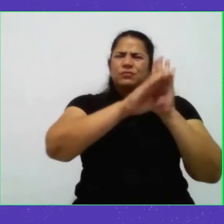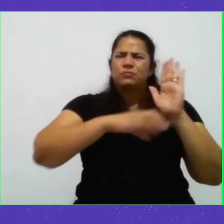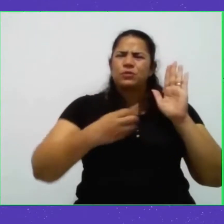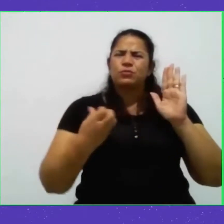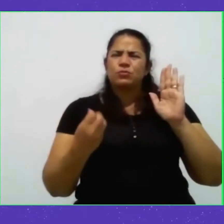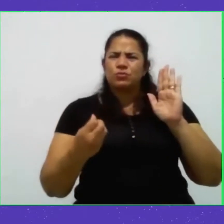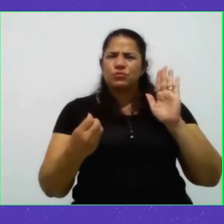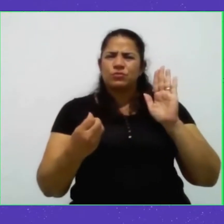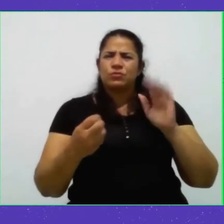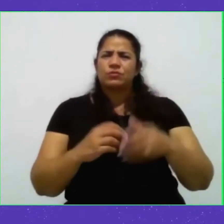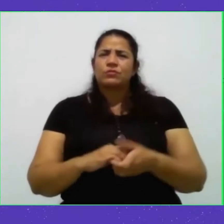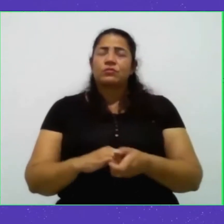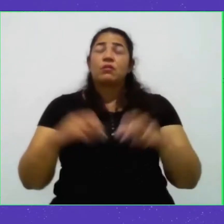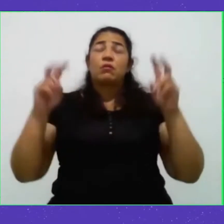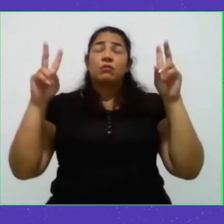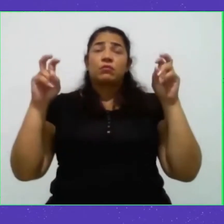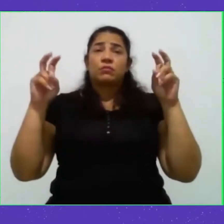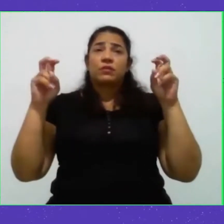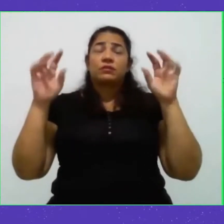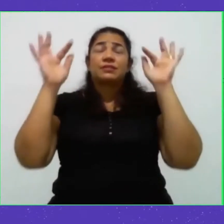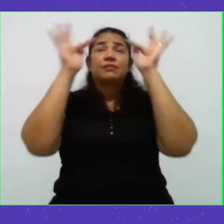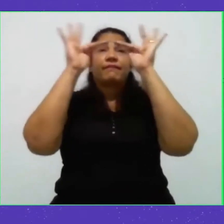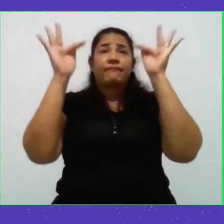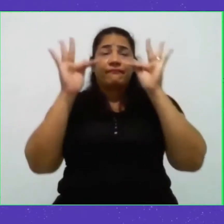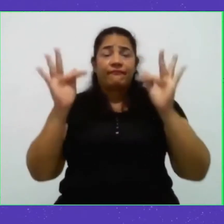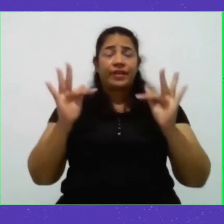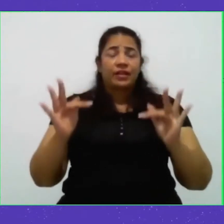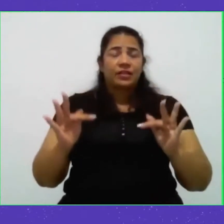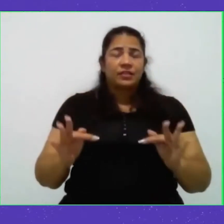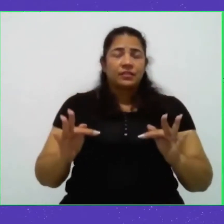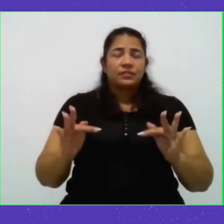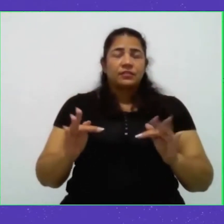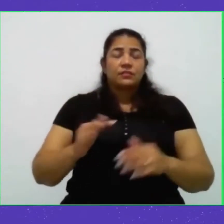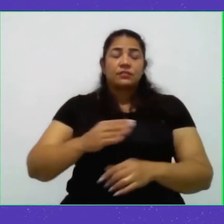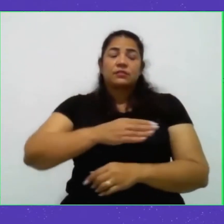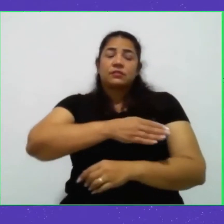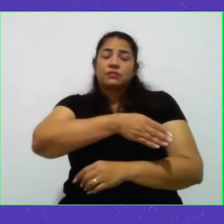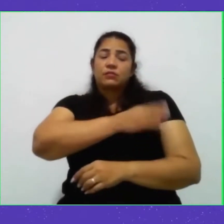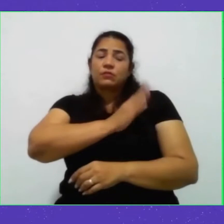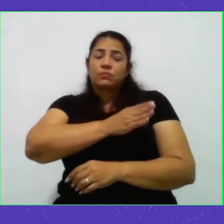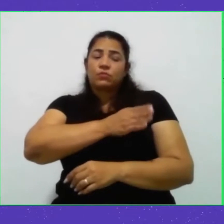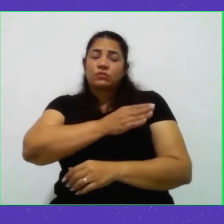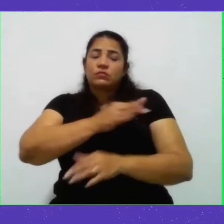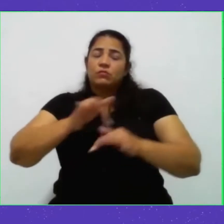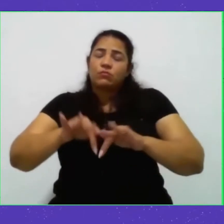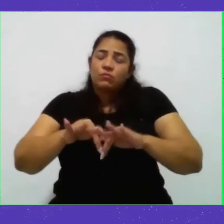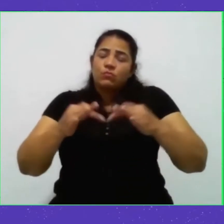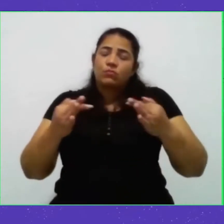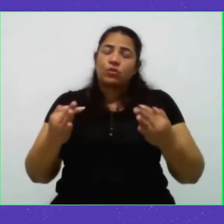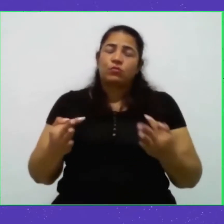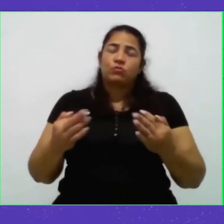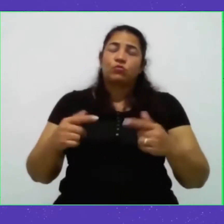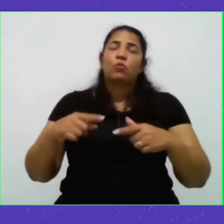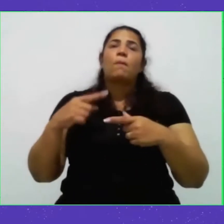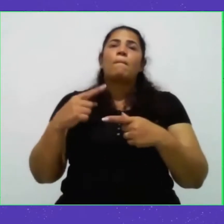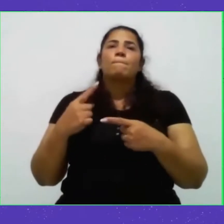os humildes de espírito, porque deles é o reino dos céus. Então,